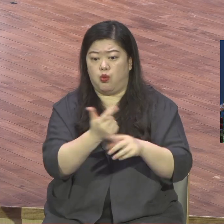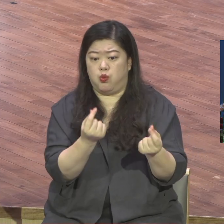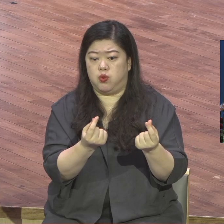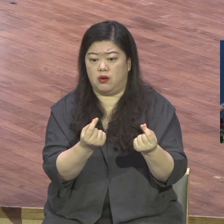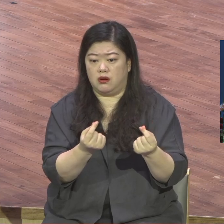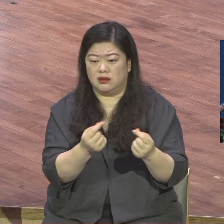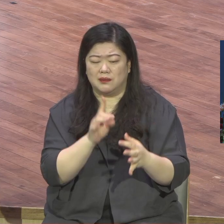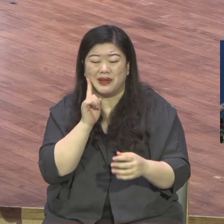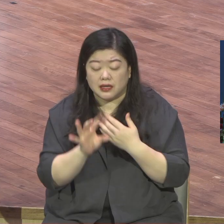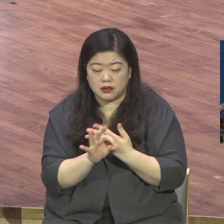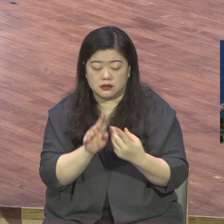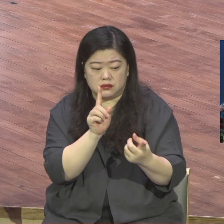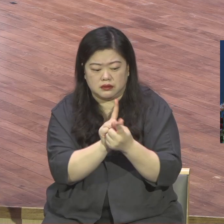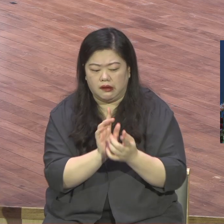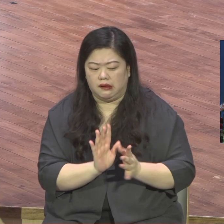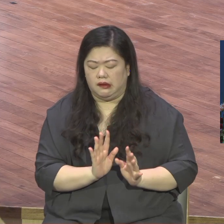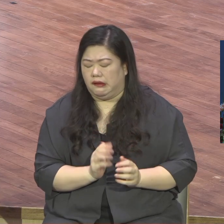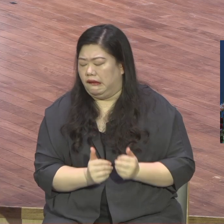나누어진다는 거지요.